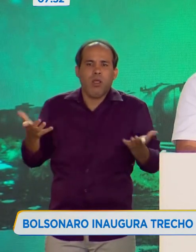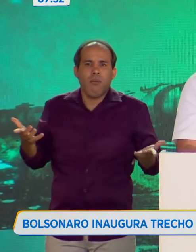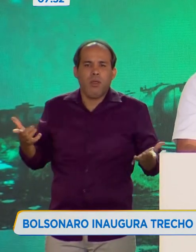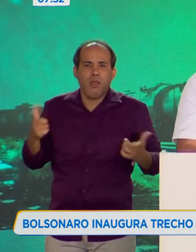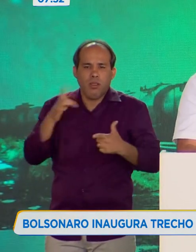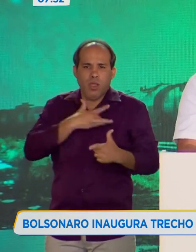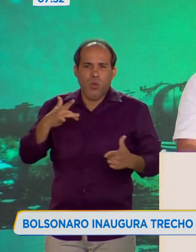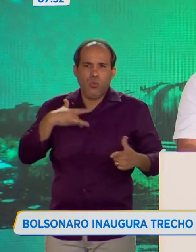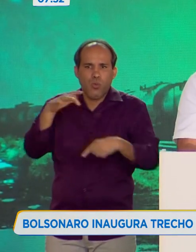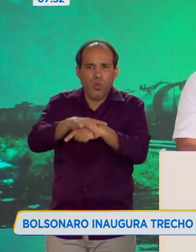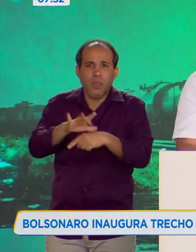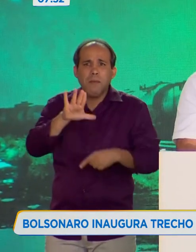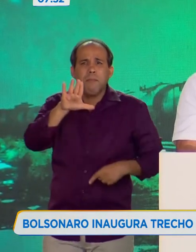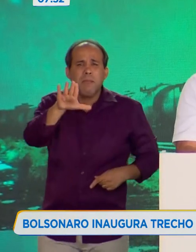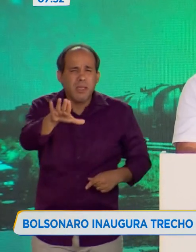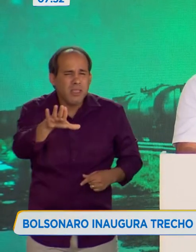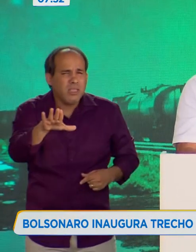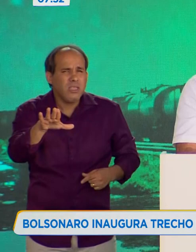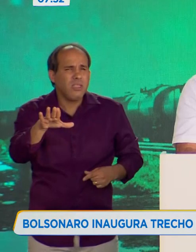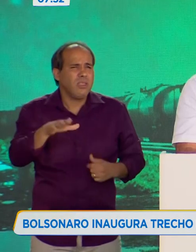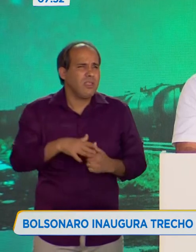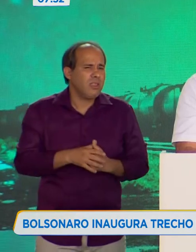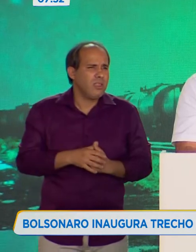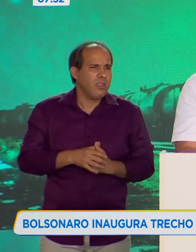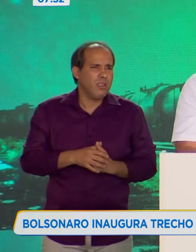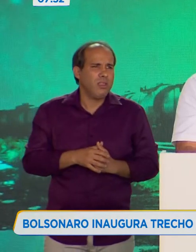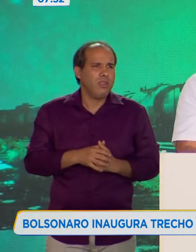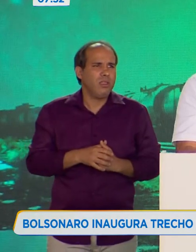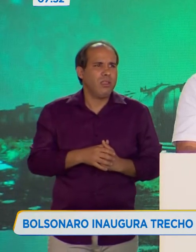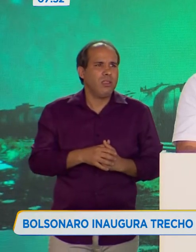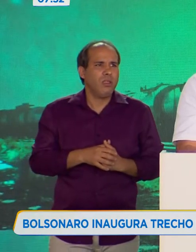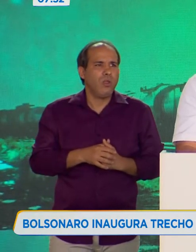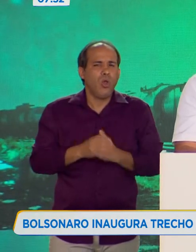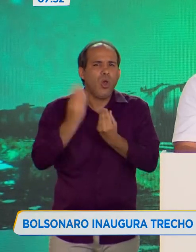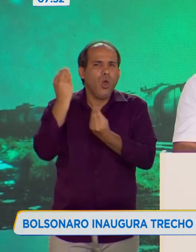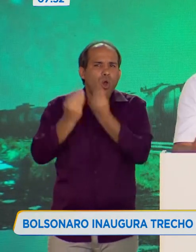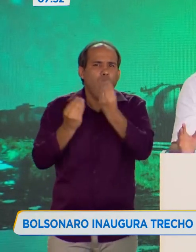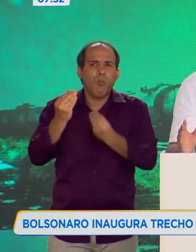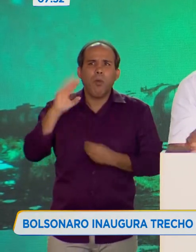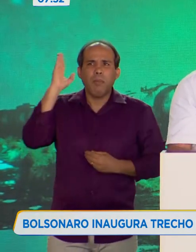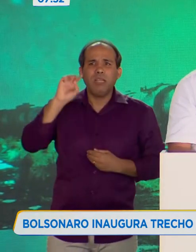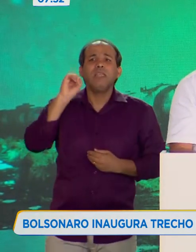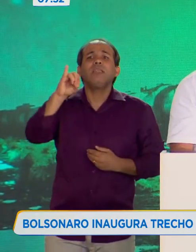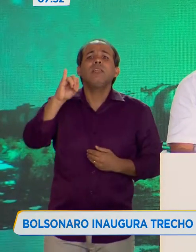Mas onde vai parar o Brasil se nós pararmos?